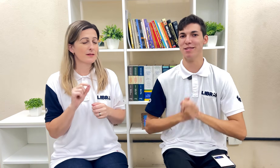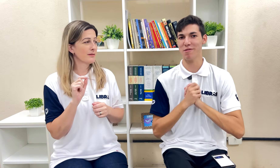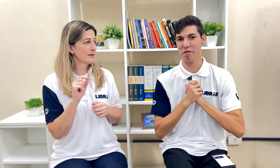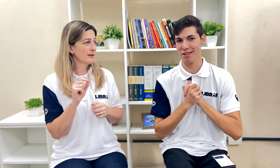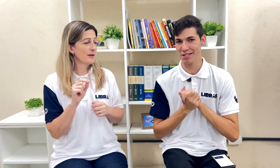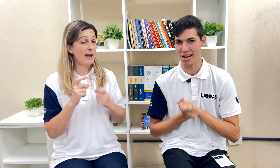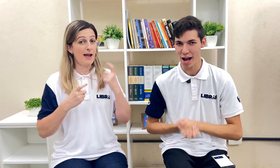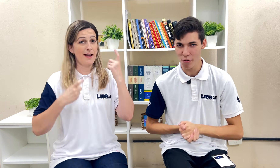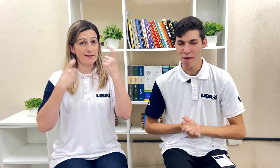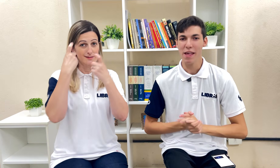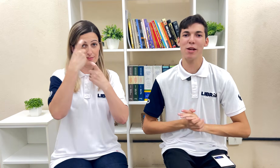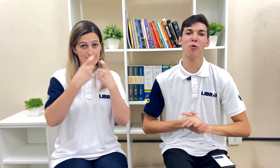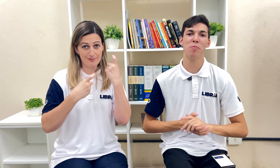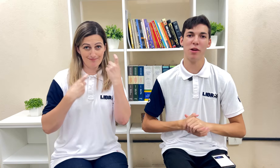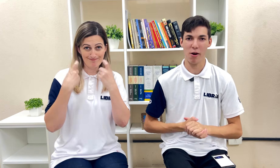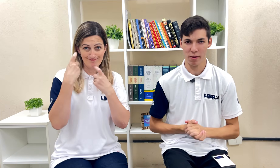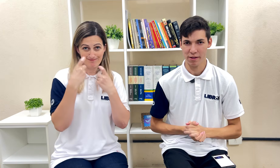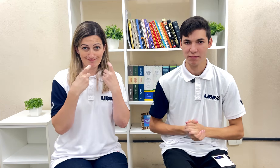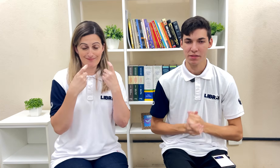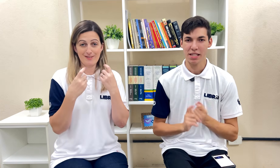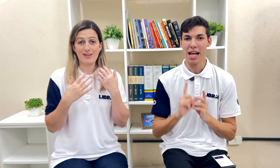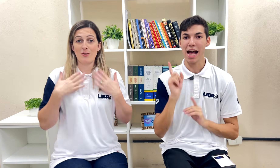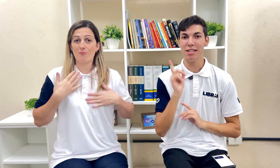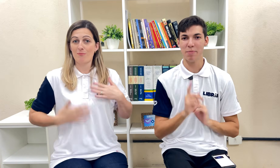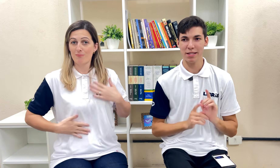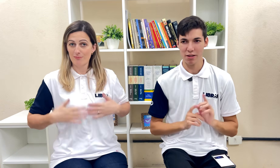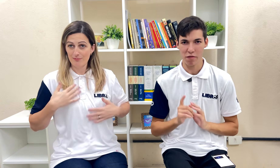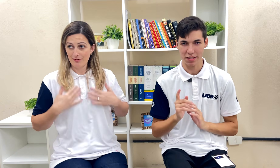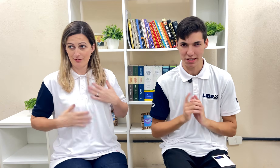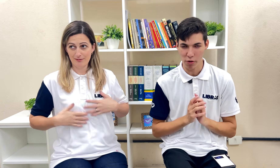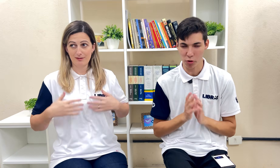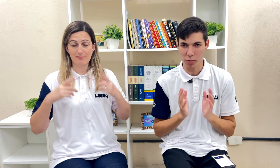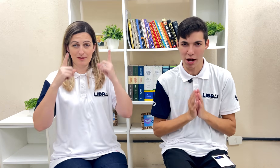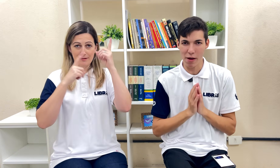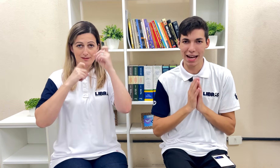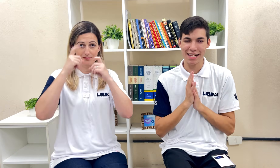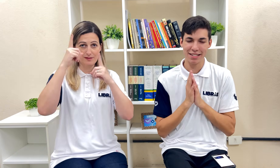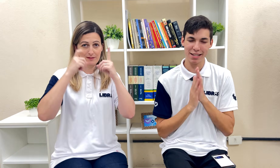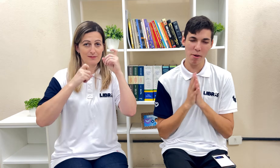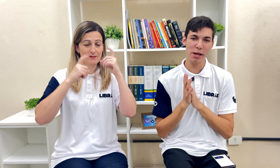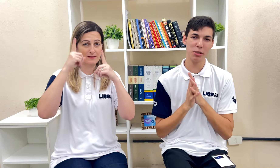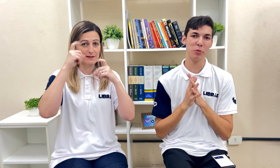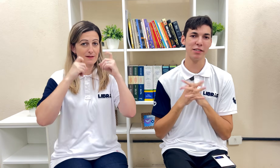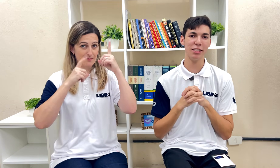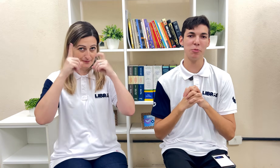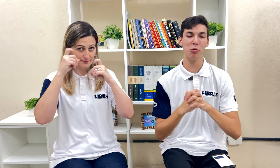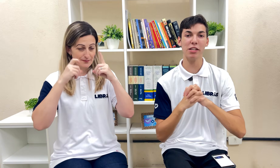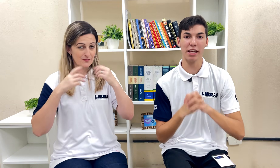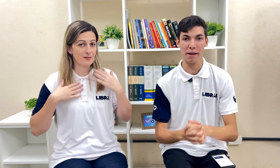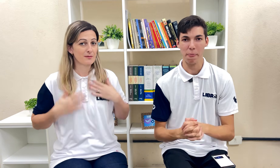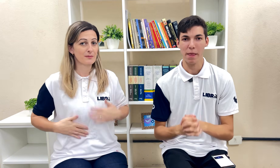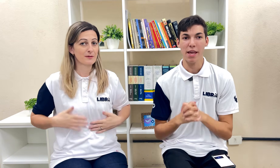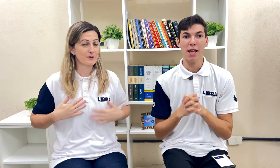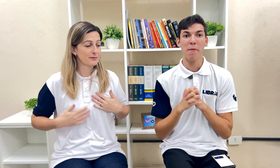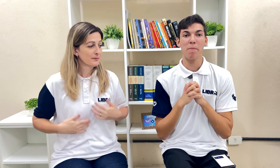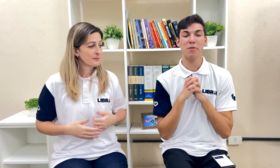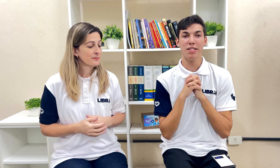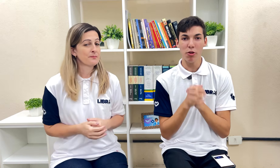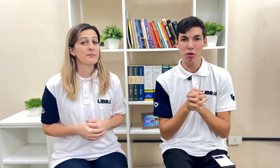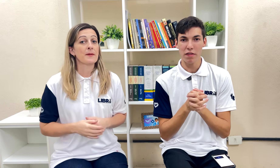expressão facial e corporal. A expressão facial e corporal, ela é extremamente importante porque se eu estou